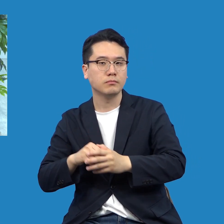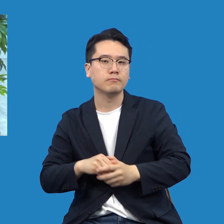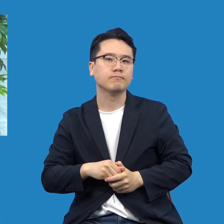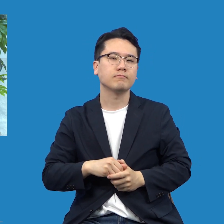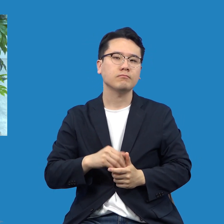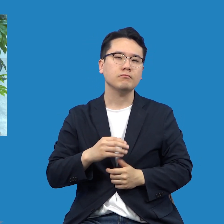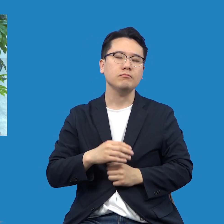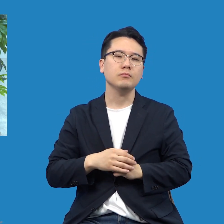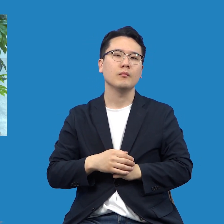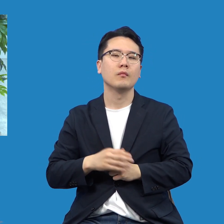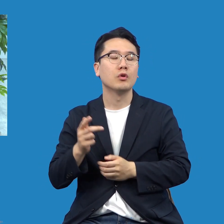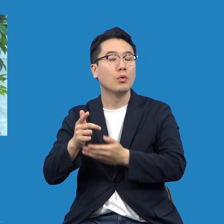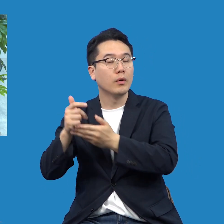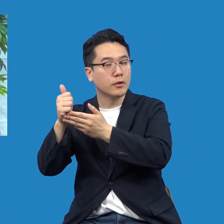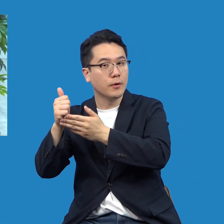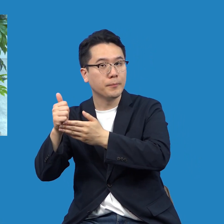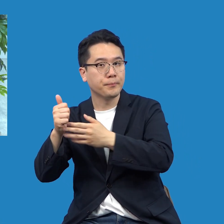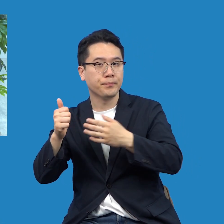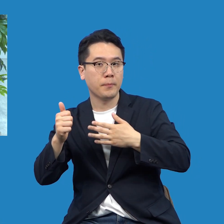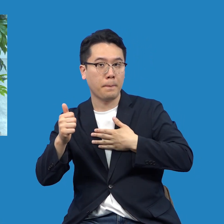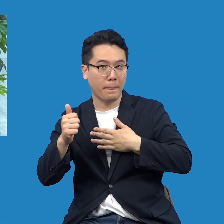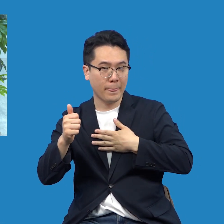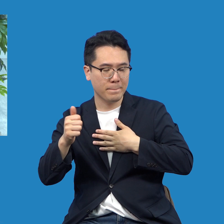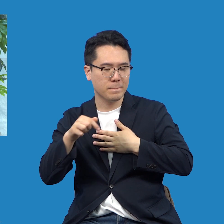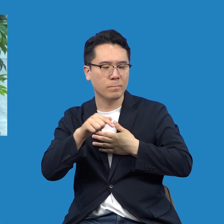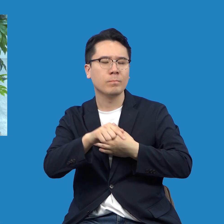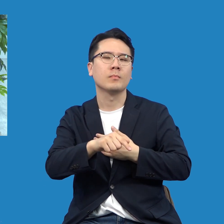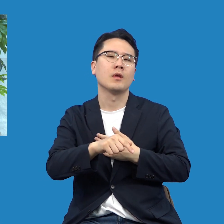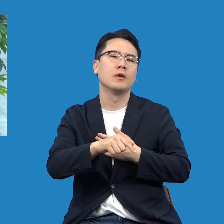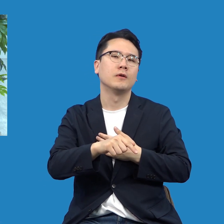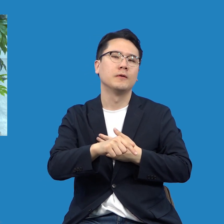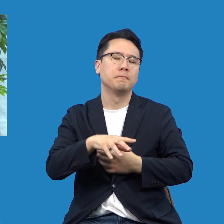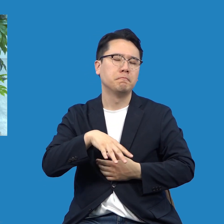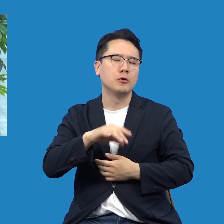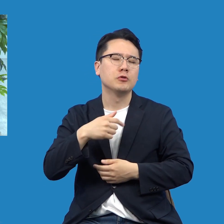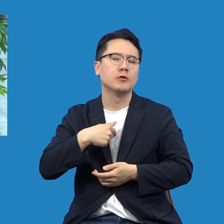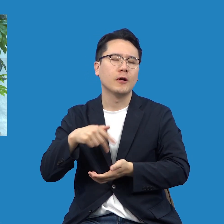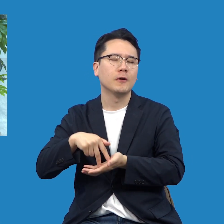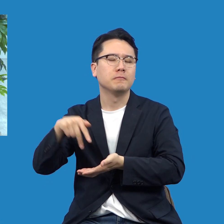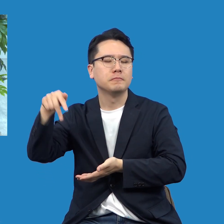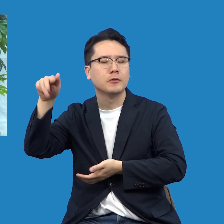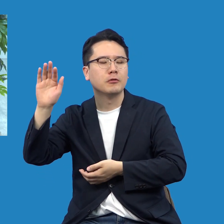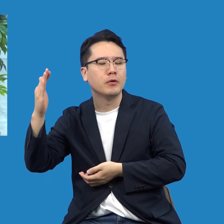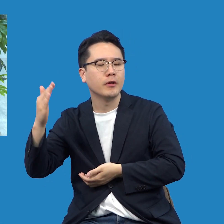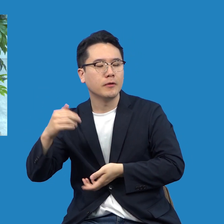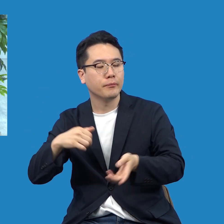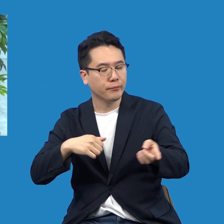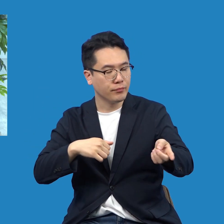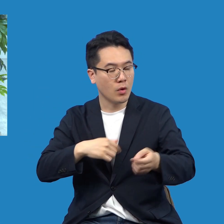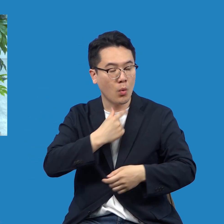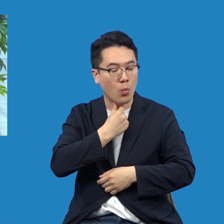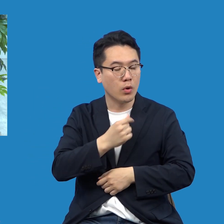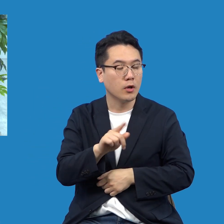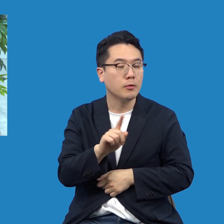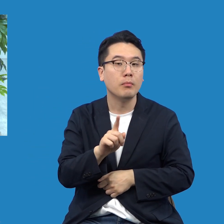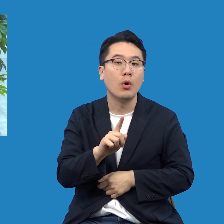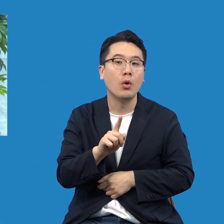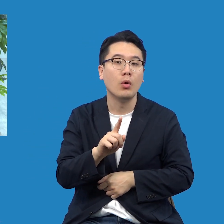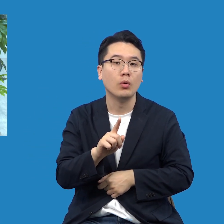나를 자네에게서 데려가실 텐데 내가 자네에게 무엇을 해주면 좋을지